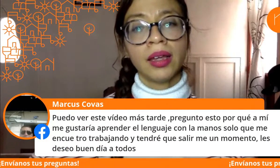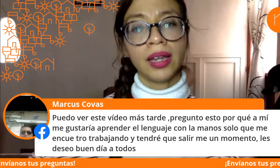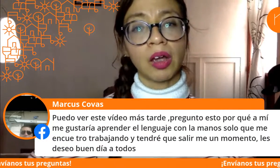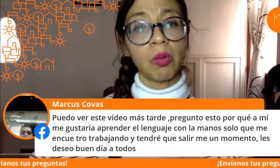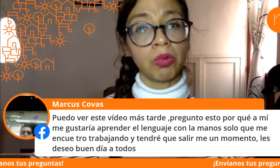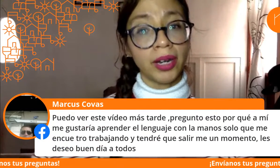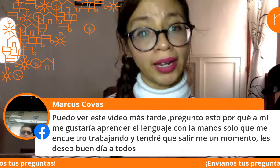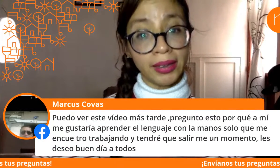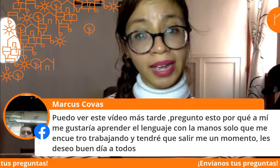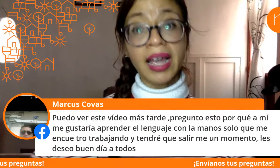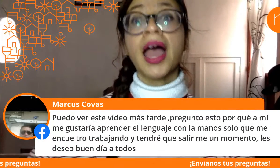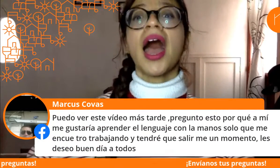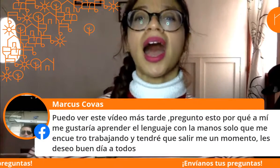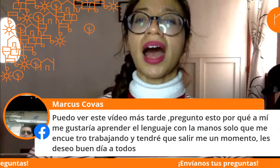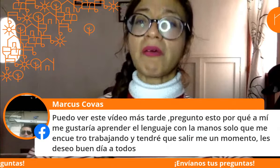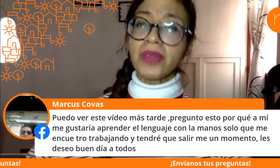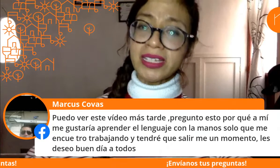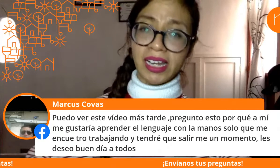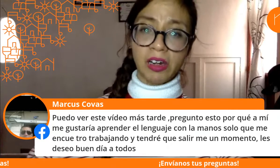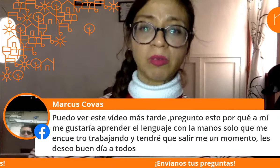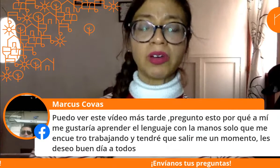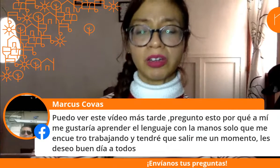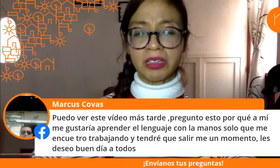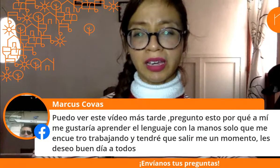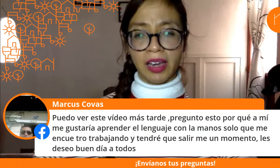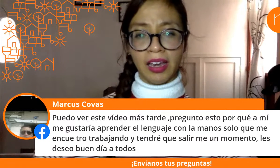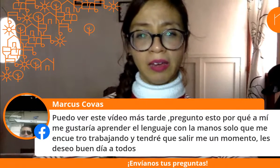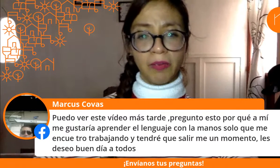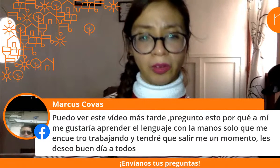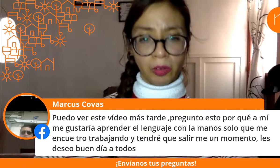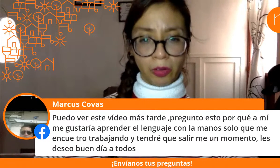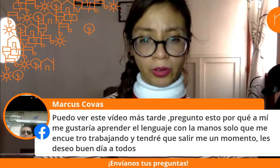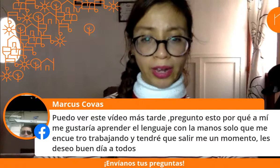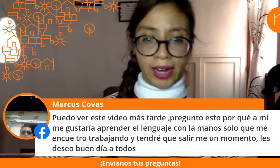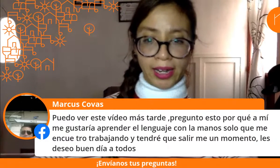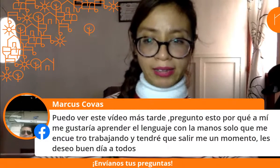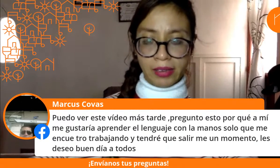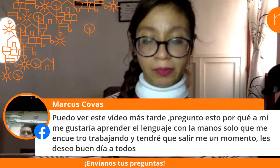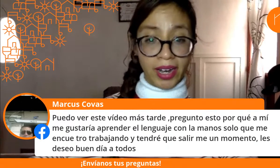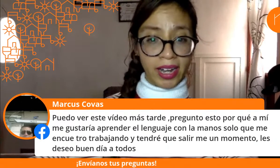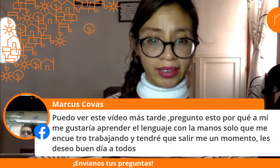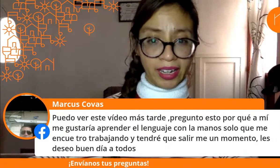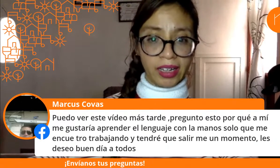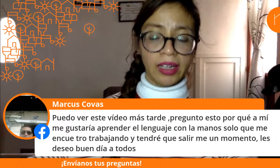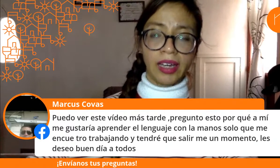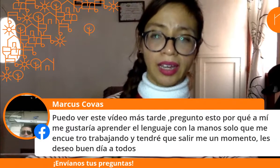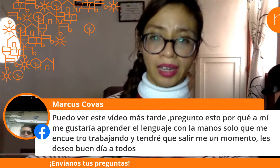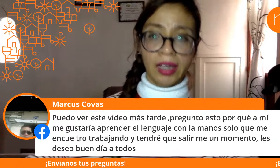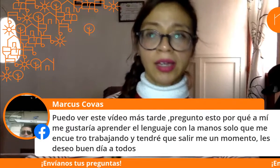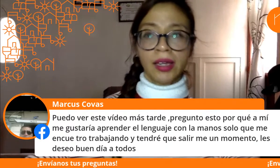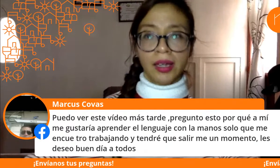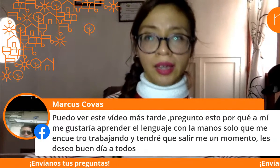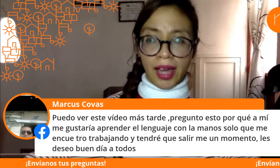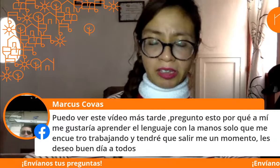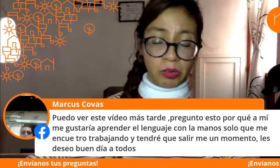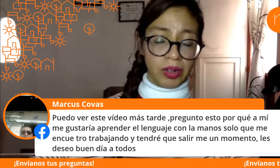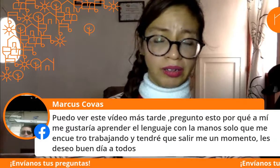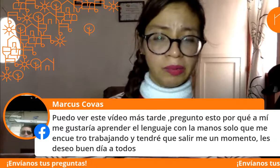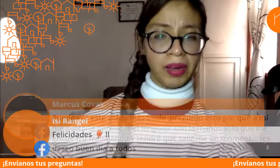de comunidad Tech, a mis alumnos que me tocó darles Semana Tech hace unas